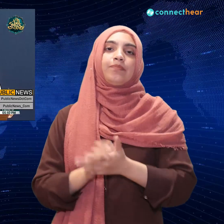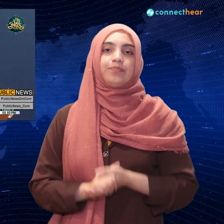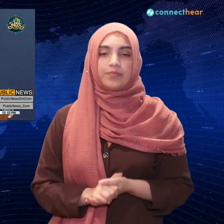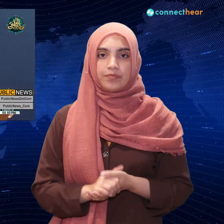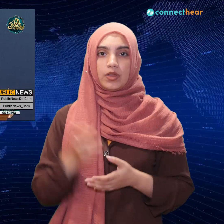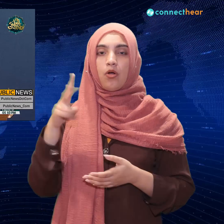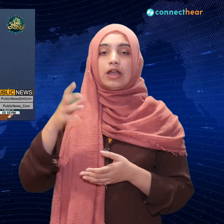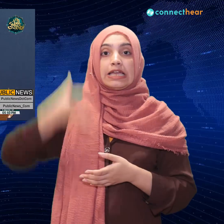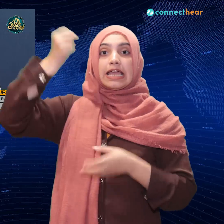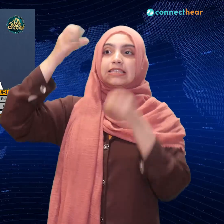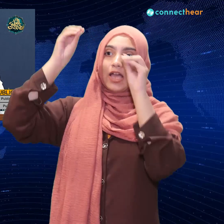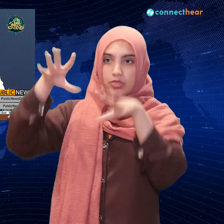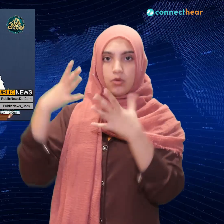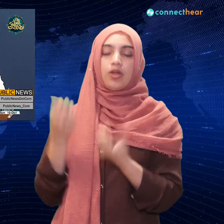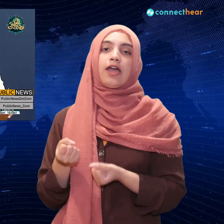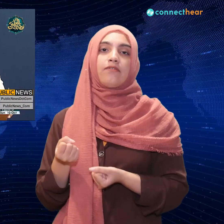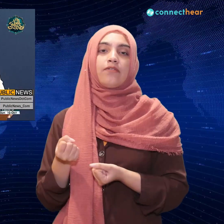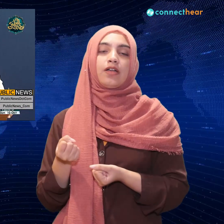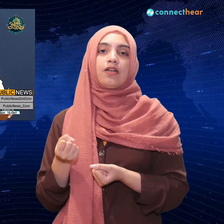بھی بہتر، انسانیت بھی زیادہ.